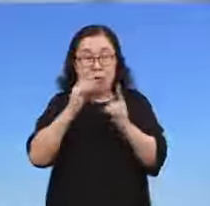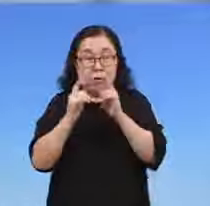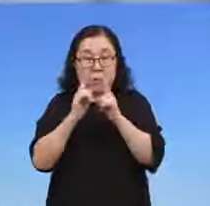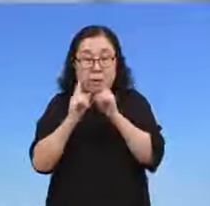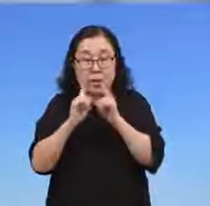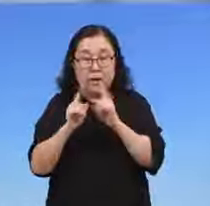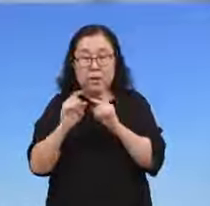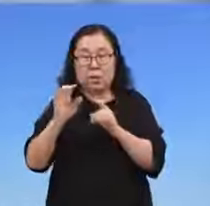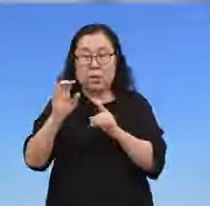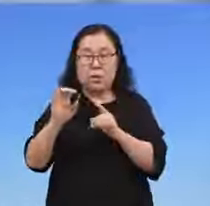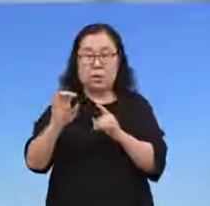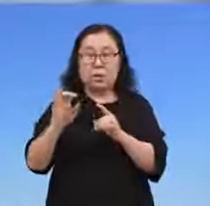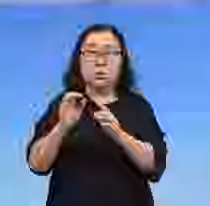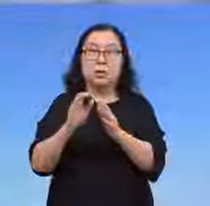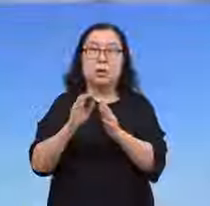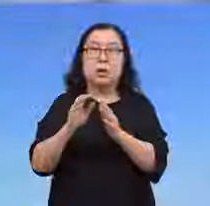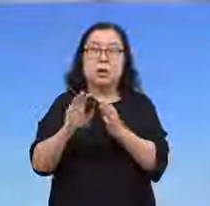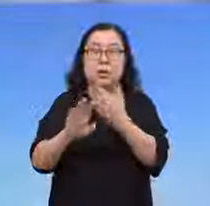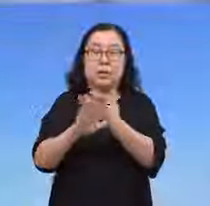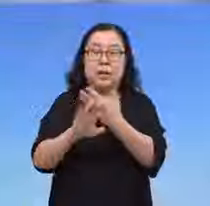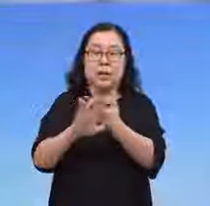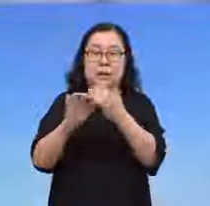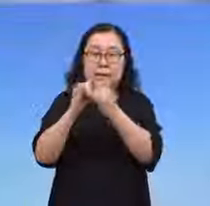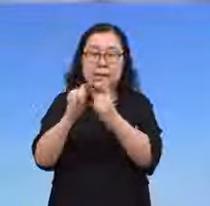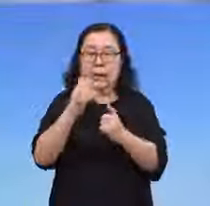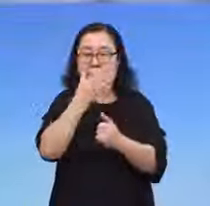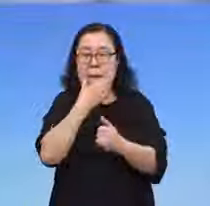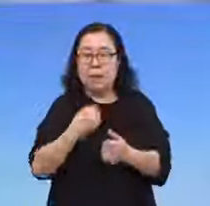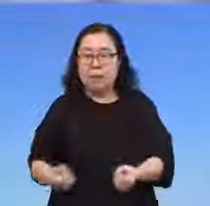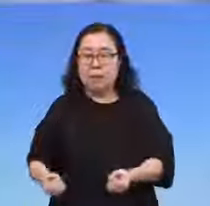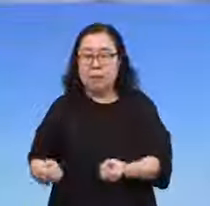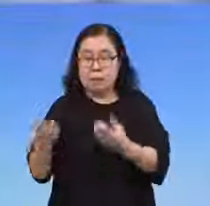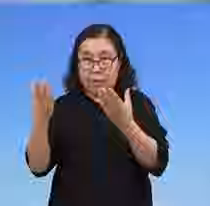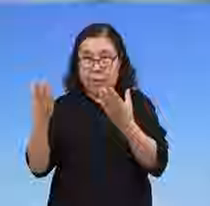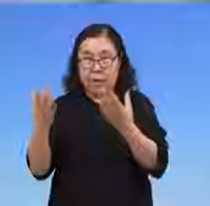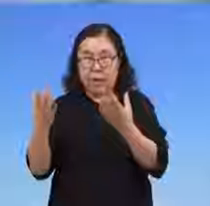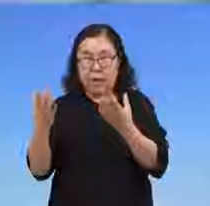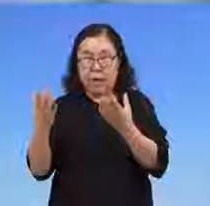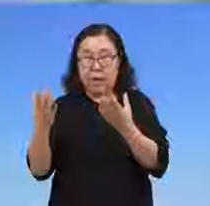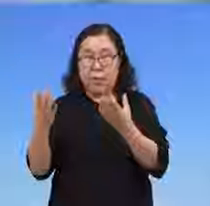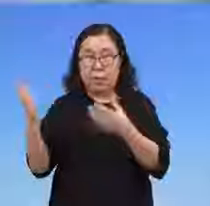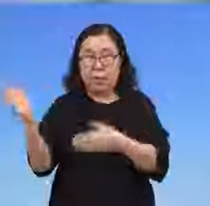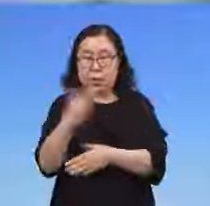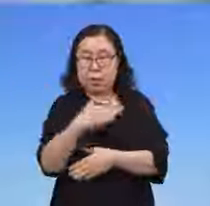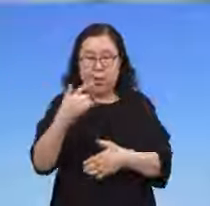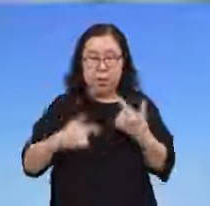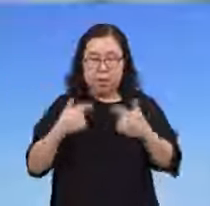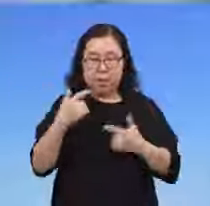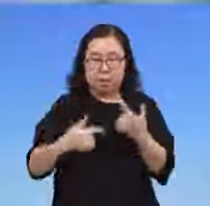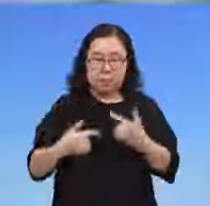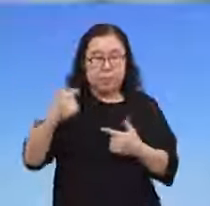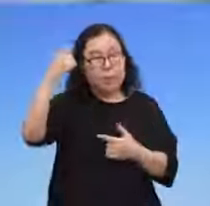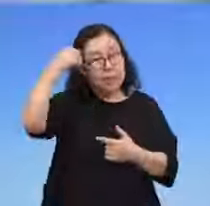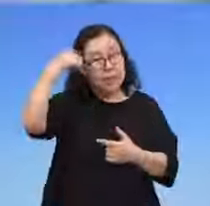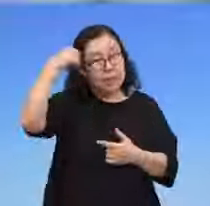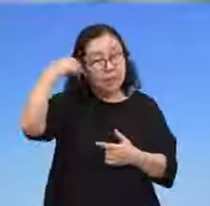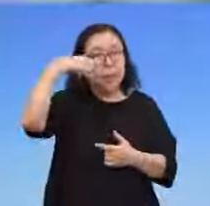아픈데, 독일에서는 동전의 저쪽 면으로 남의 불행에서 기쁨을 느낀다. 샤덴프로이데라는 단어가